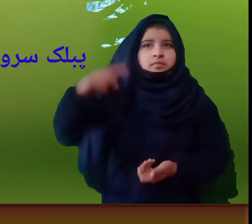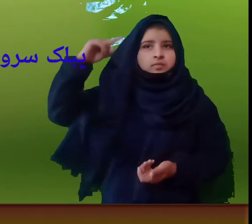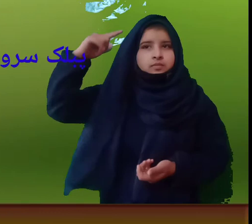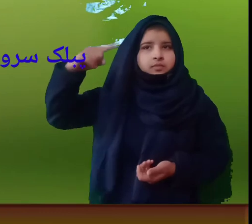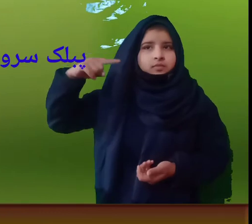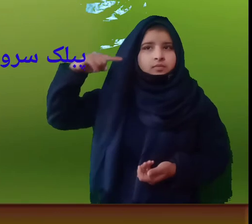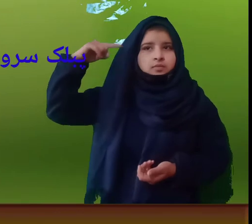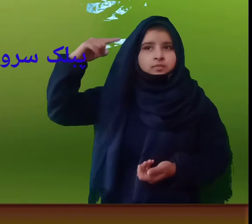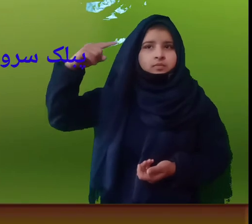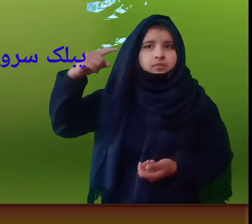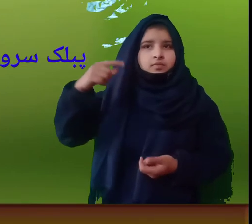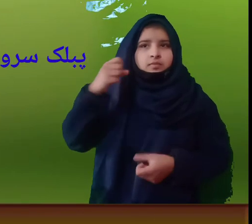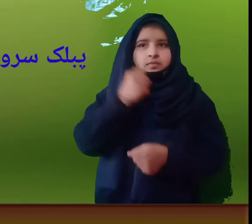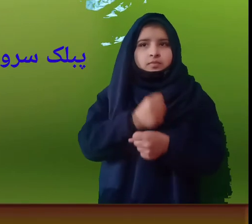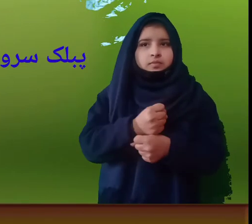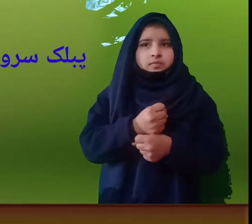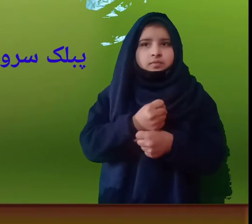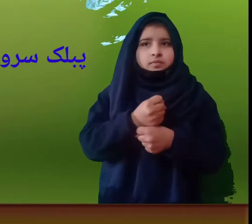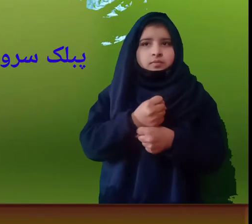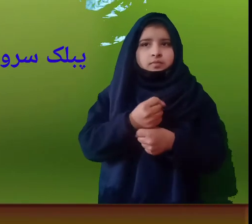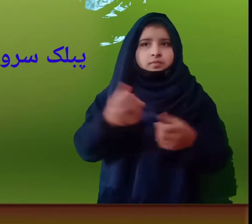पब्लिक सर्विस कमीशन